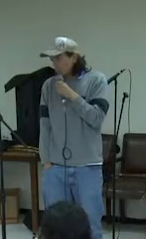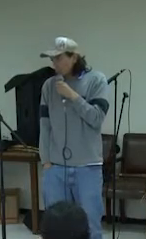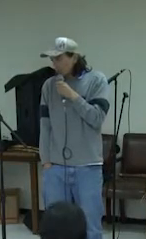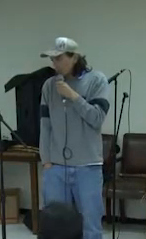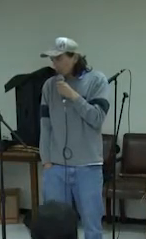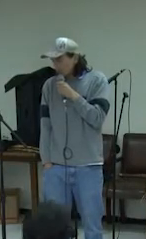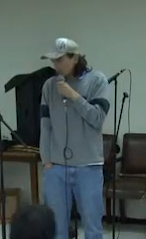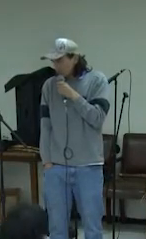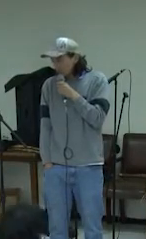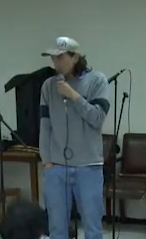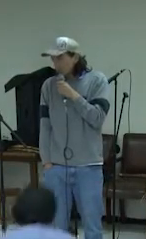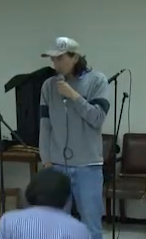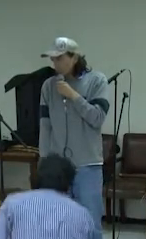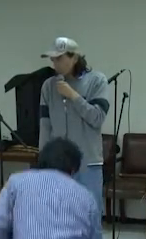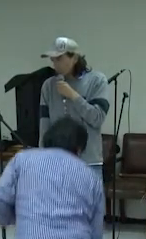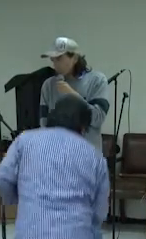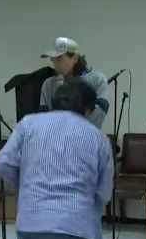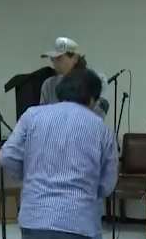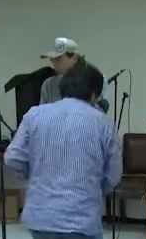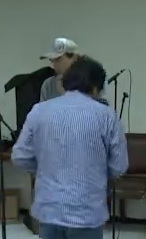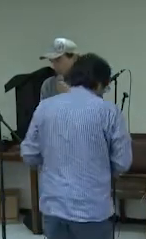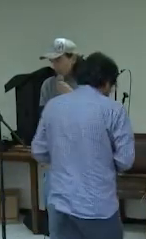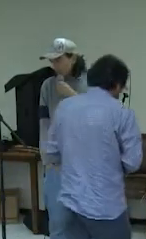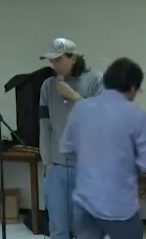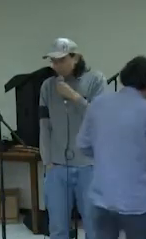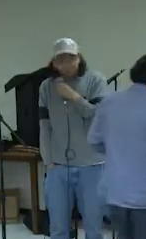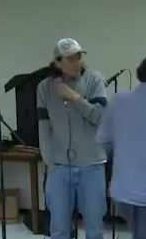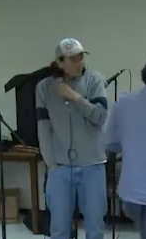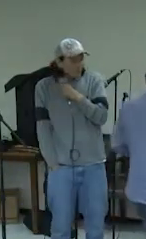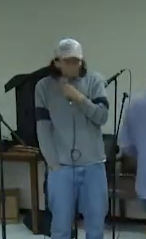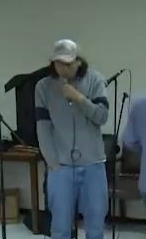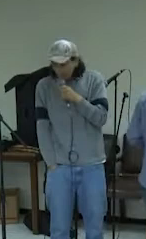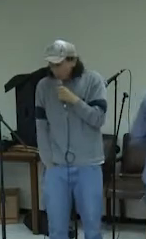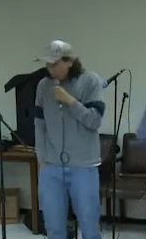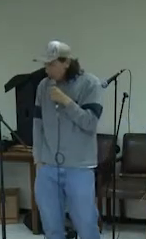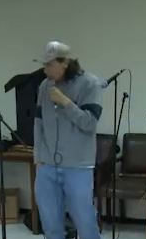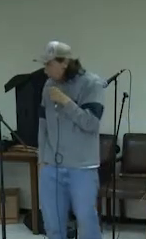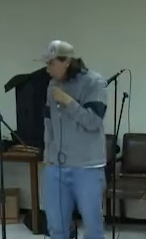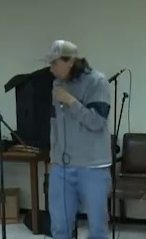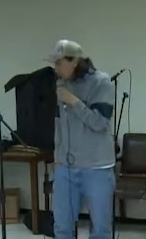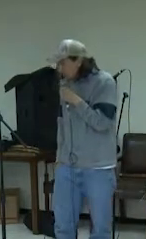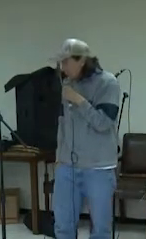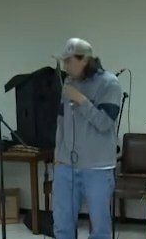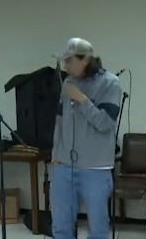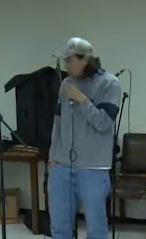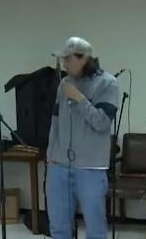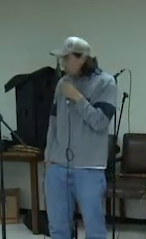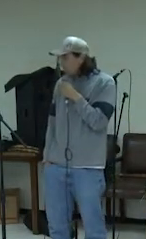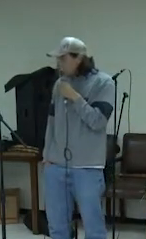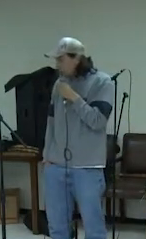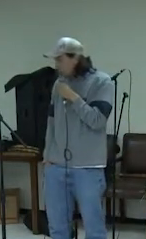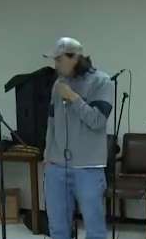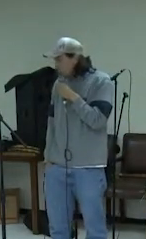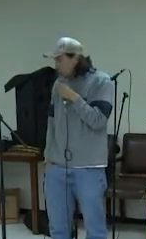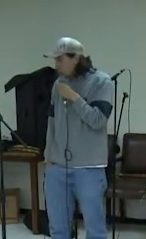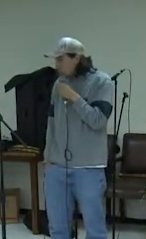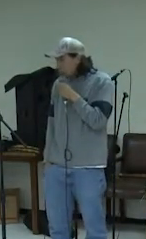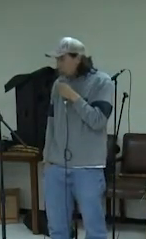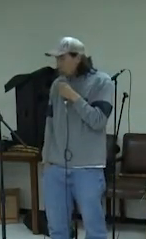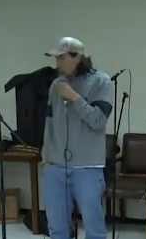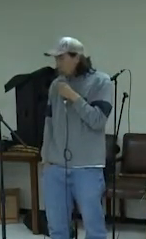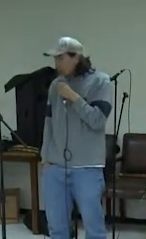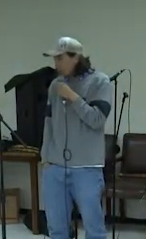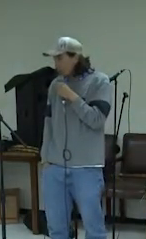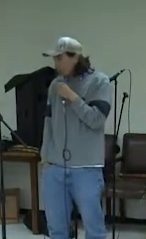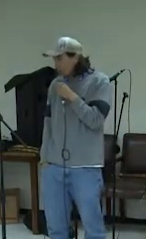propósito a través de esa educación popular que es necesaria. La pregunta es cómo ensamblamos. Nosotros ya estamos vinculados